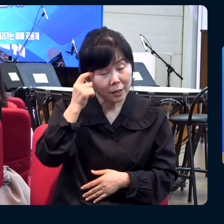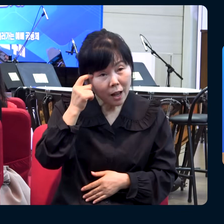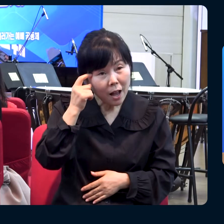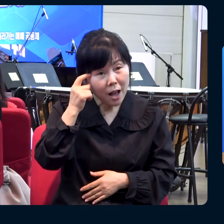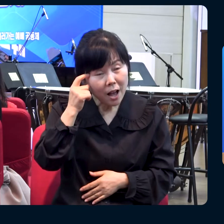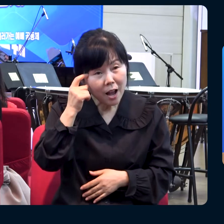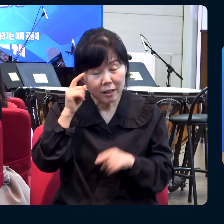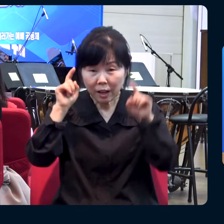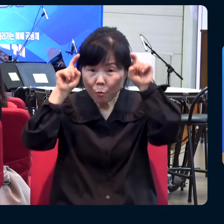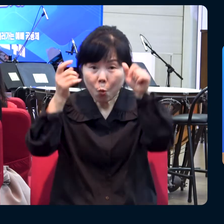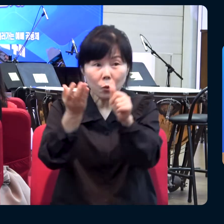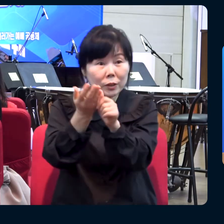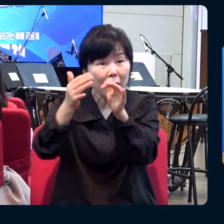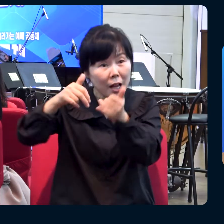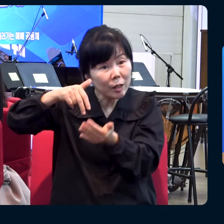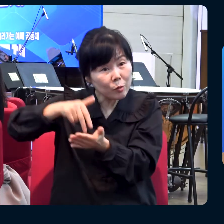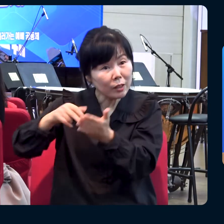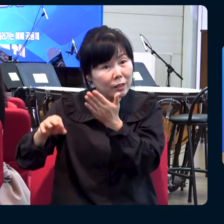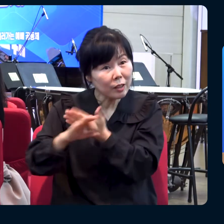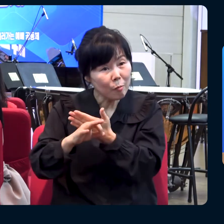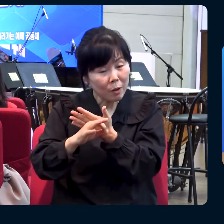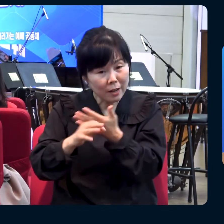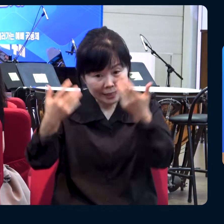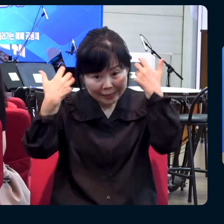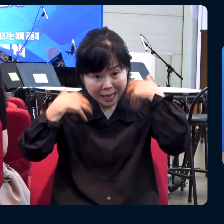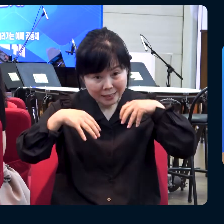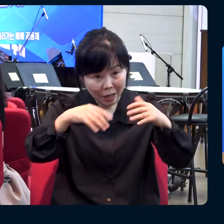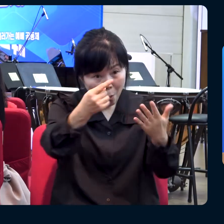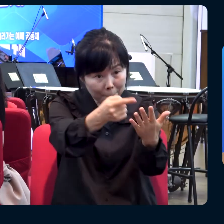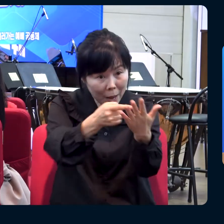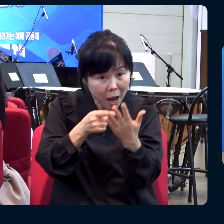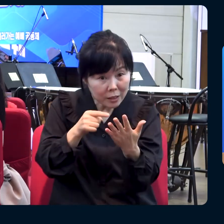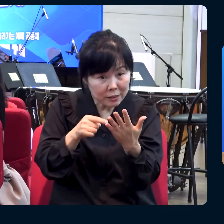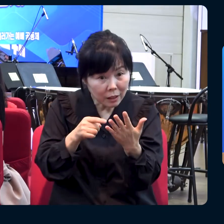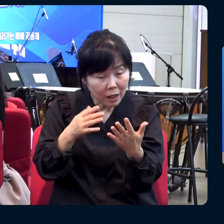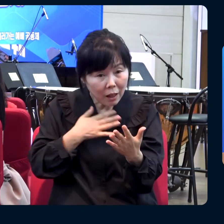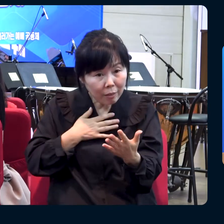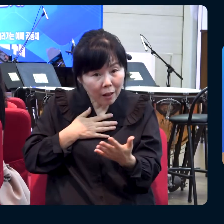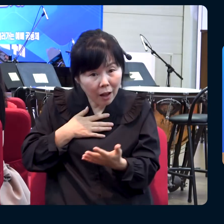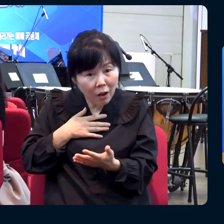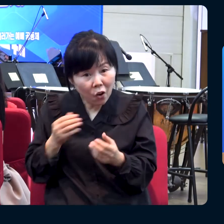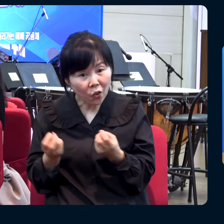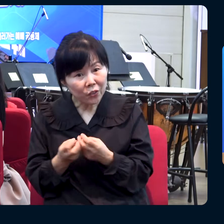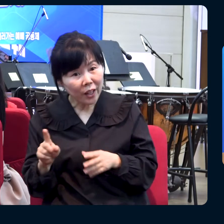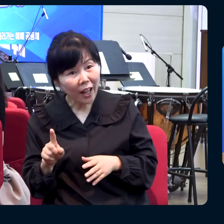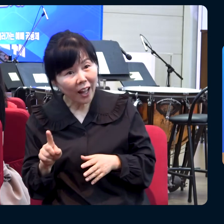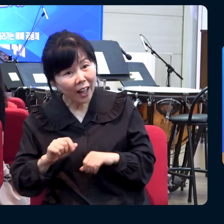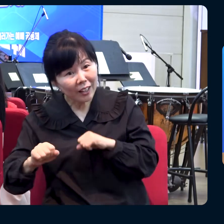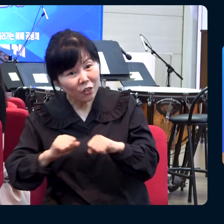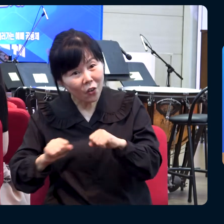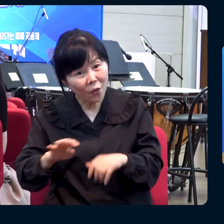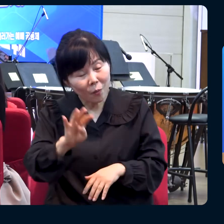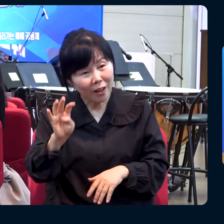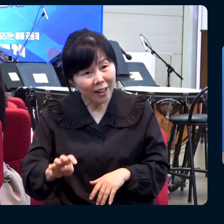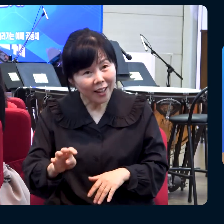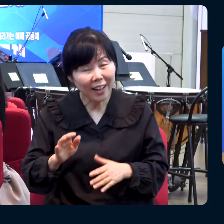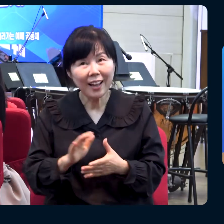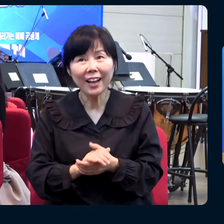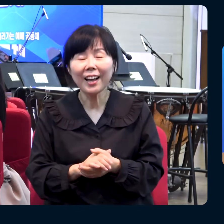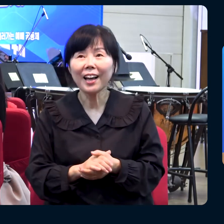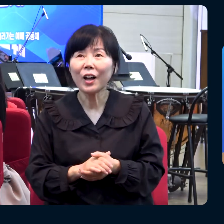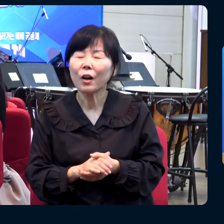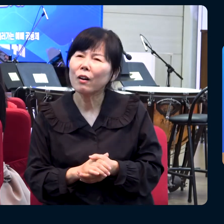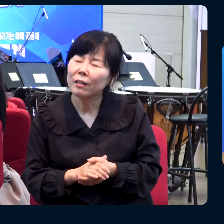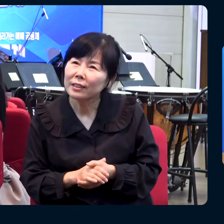다윗처럼 목동이었다면 사자나 곰이었으면 나는 어떻게 했을까? 질문 한번 해볼게요. 1번